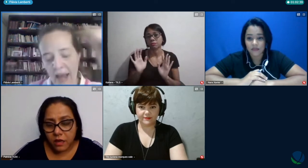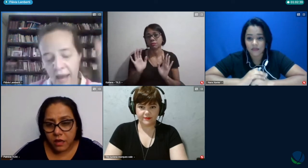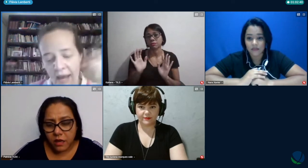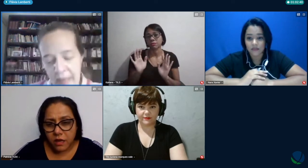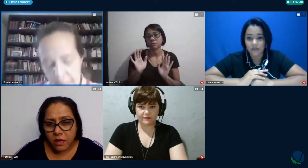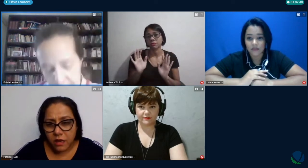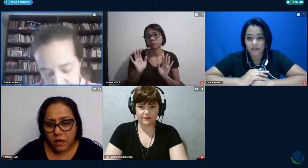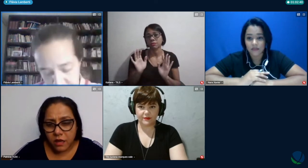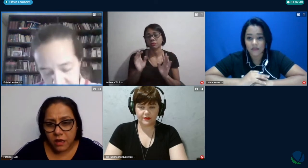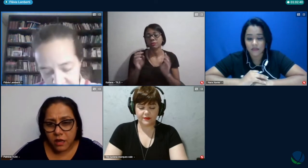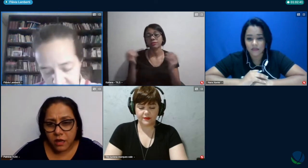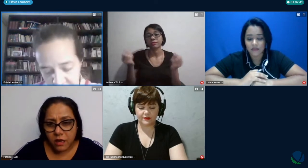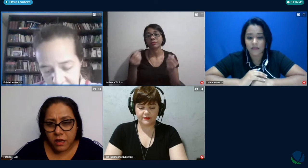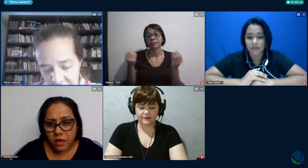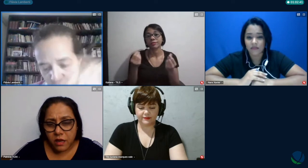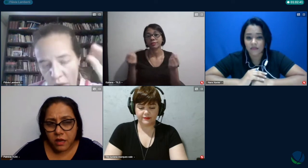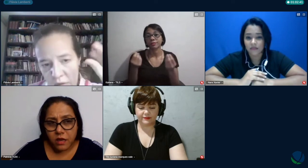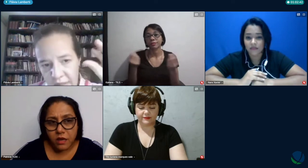A